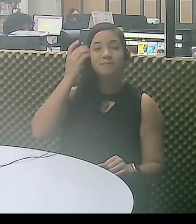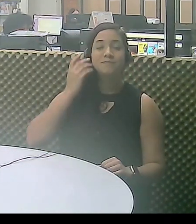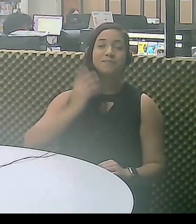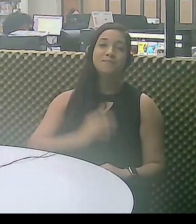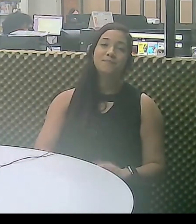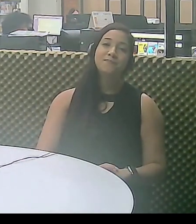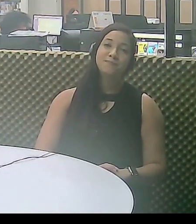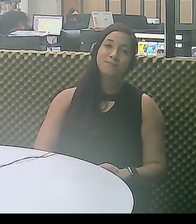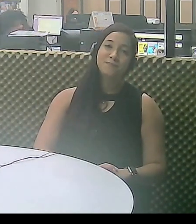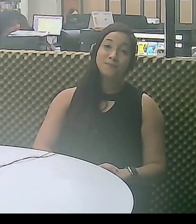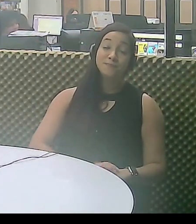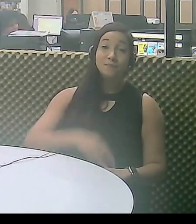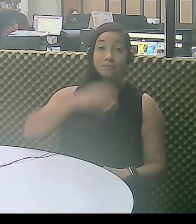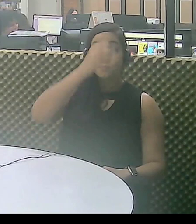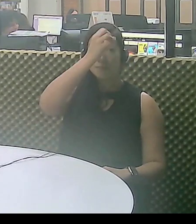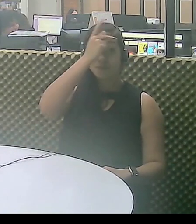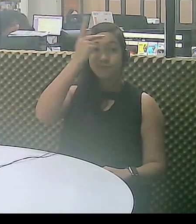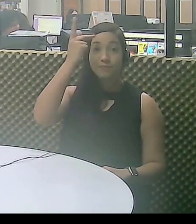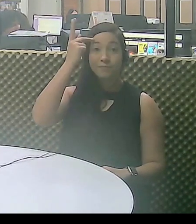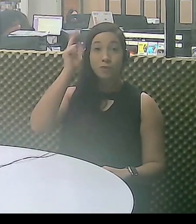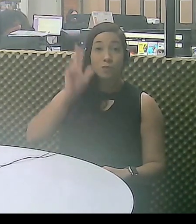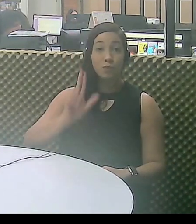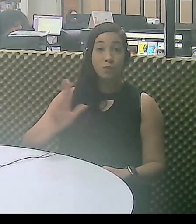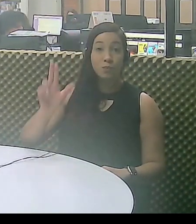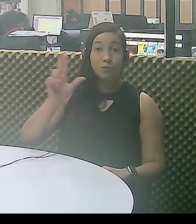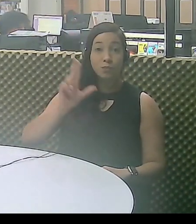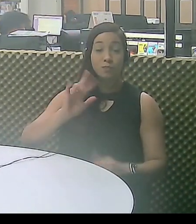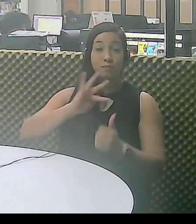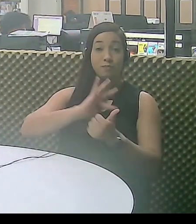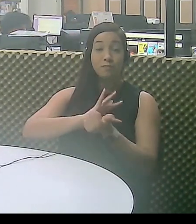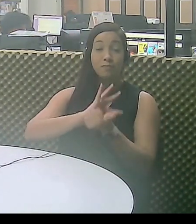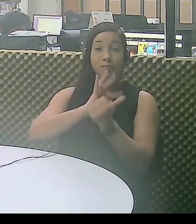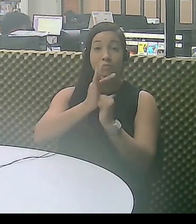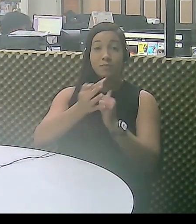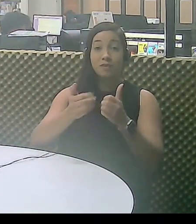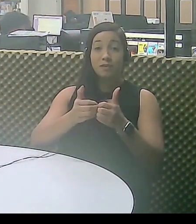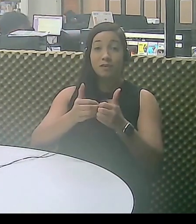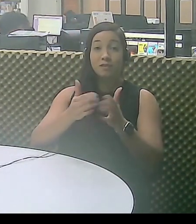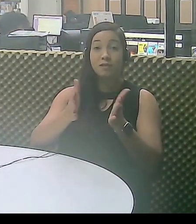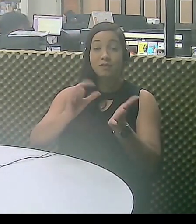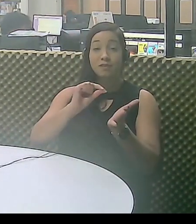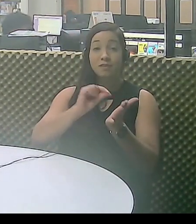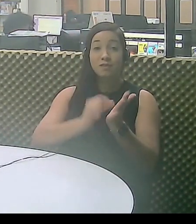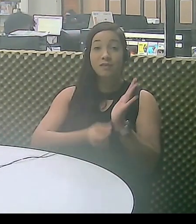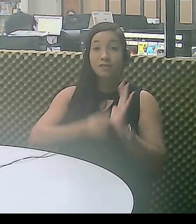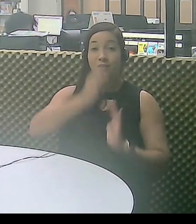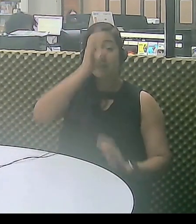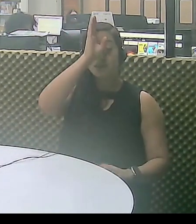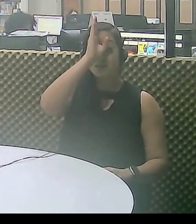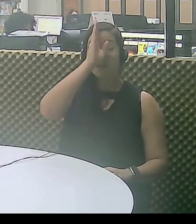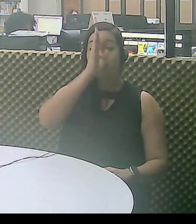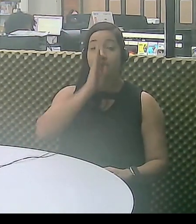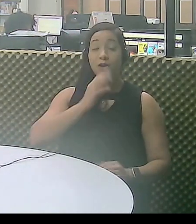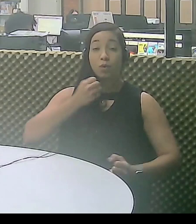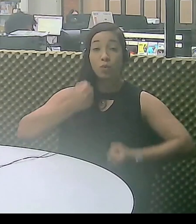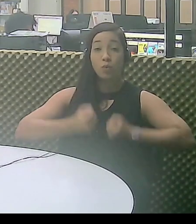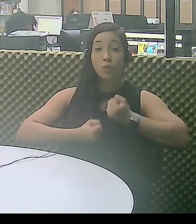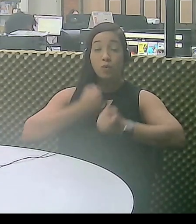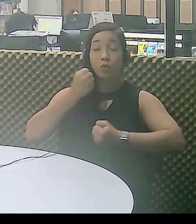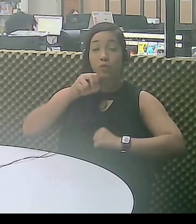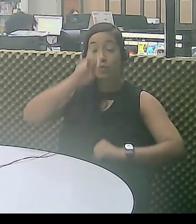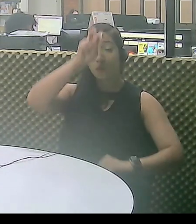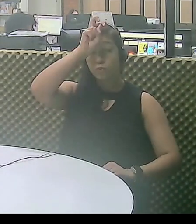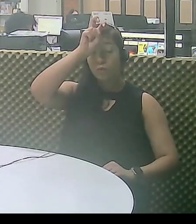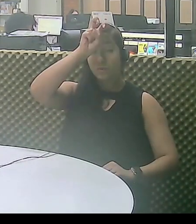Notícias. A Prefeitura de Uberlândia, por meio da Futel, abriu hoje as inscrições gratuitas para a Corrida Zumbi